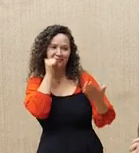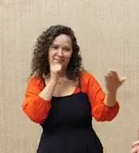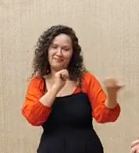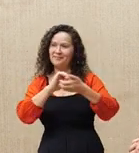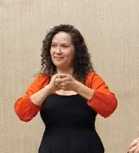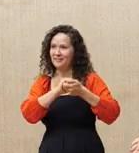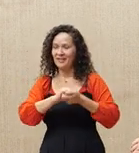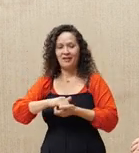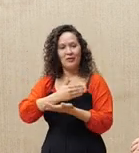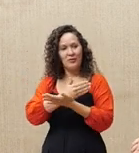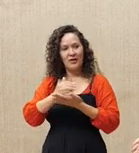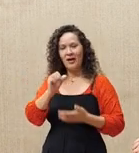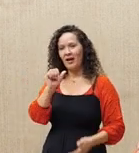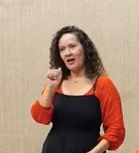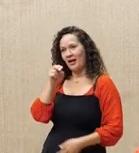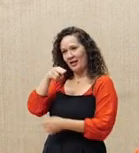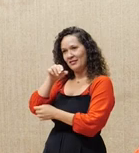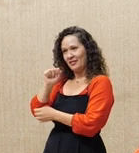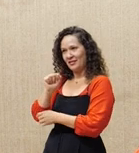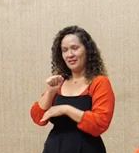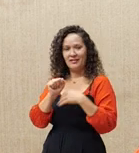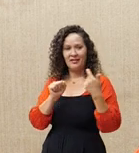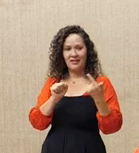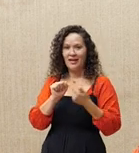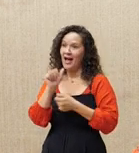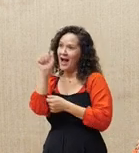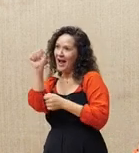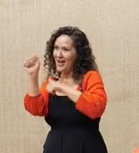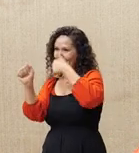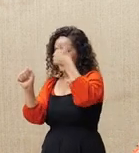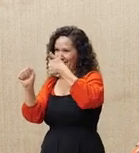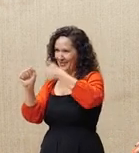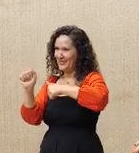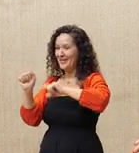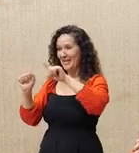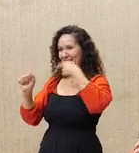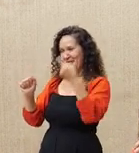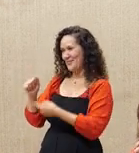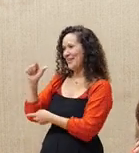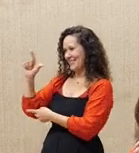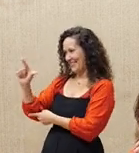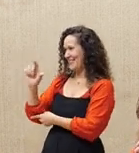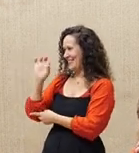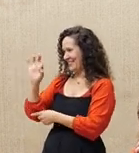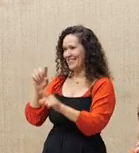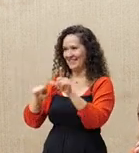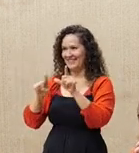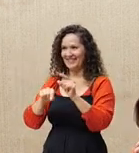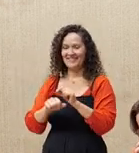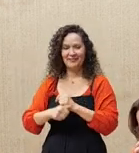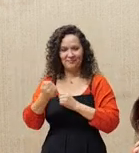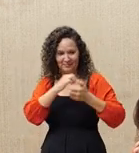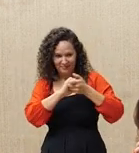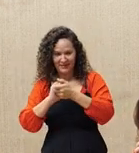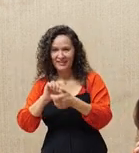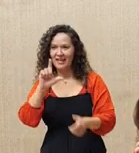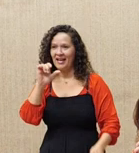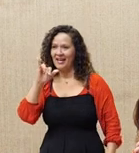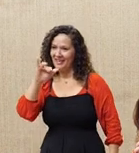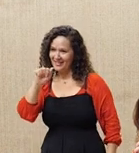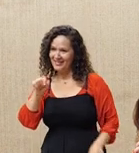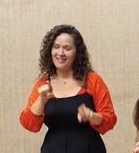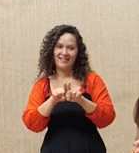Vou começar aqui pela Adriana Corsi, porque A vem antes de L. Então, vou começar pela deputada Adriana. Quero cumprimentar a Letícia